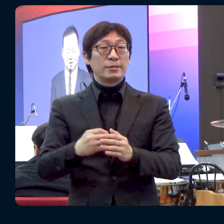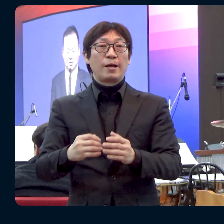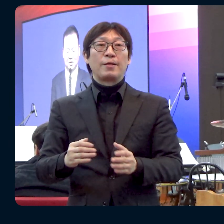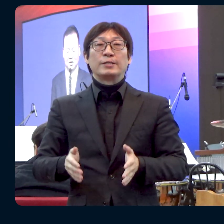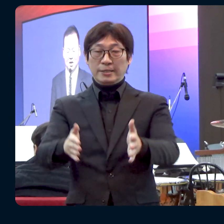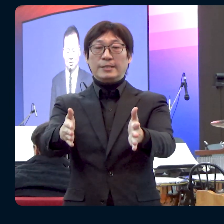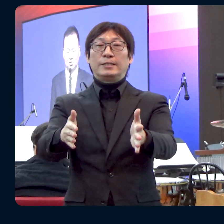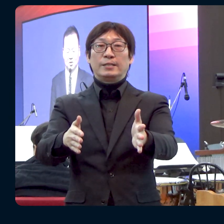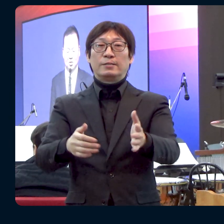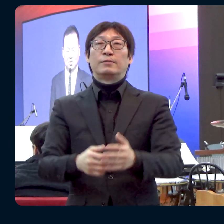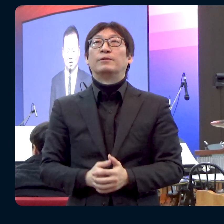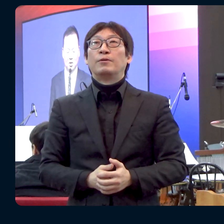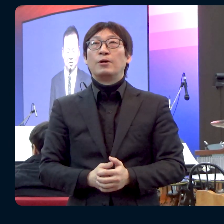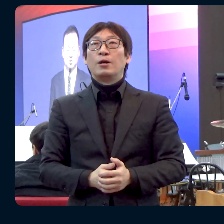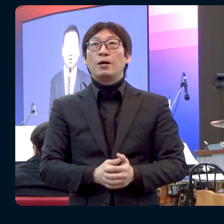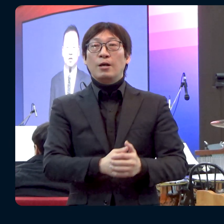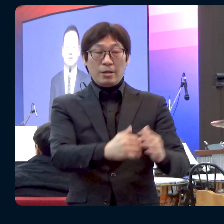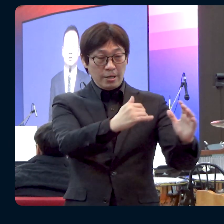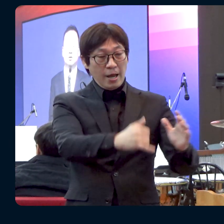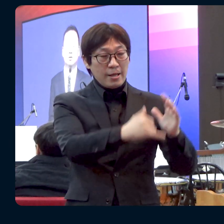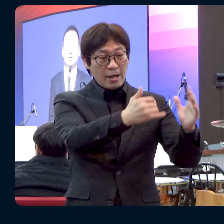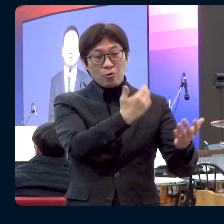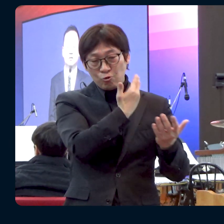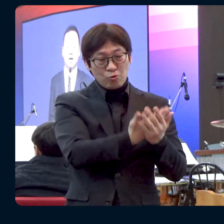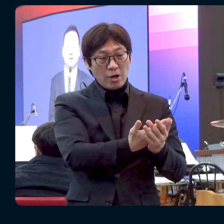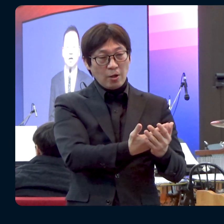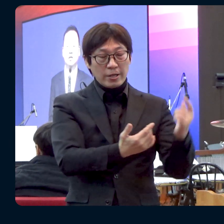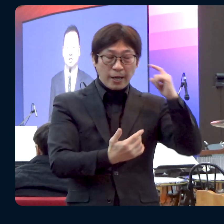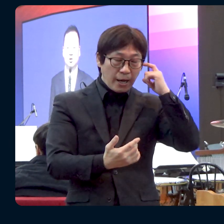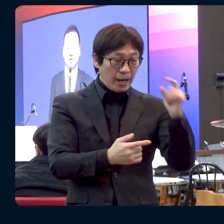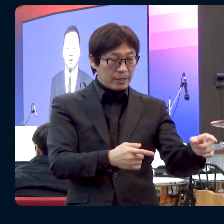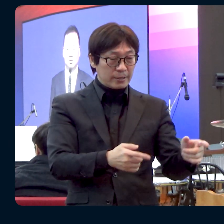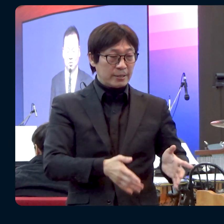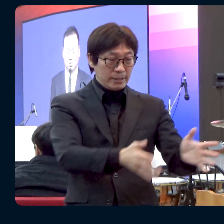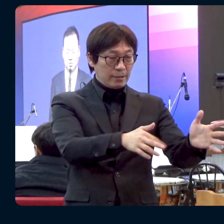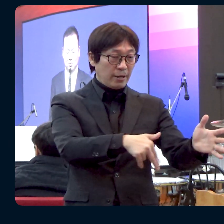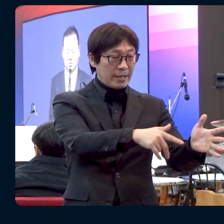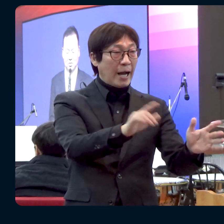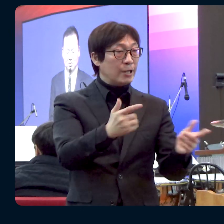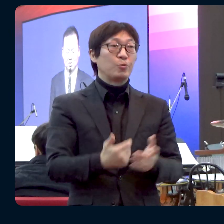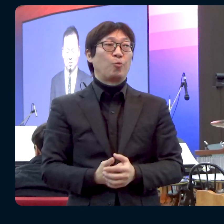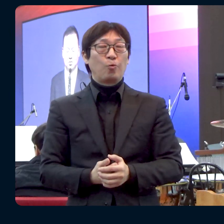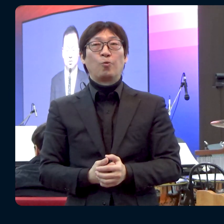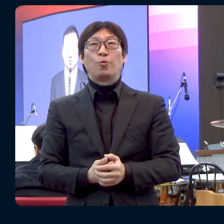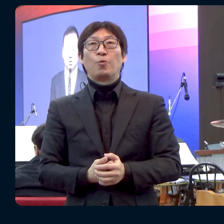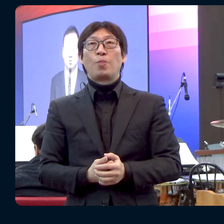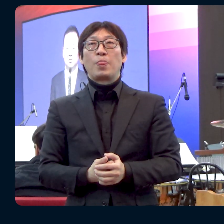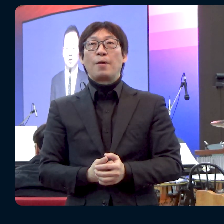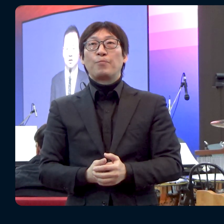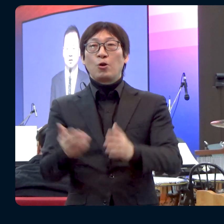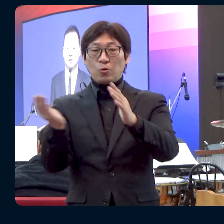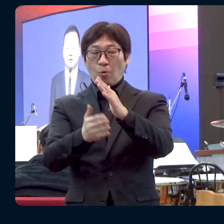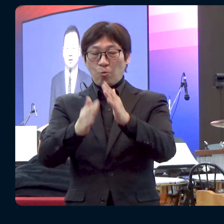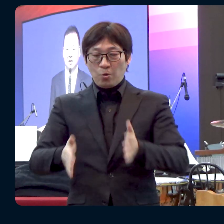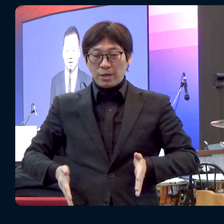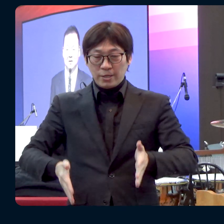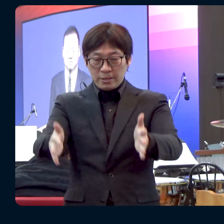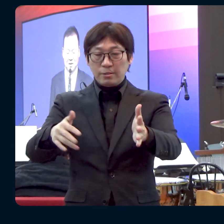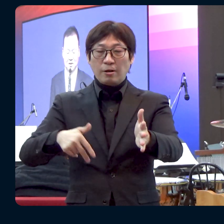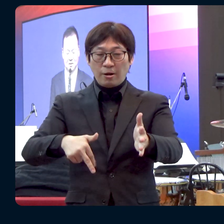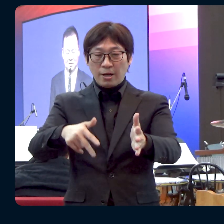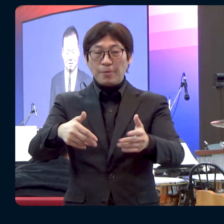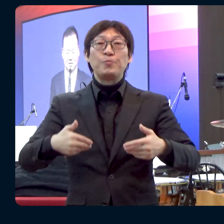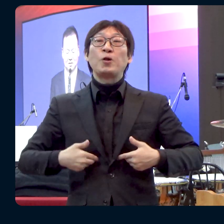세상이 귀하게 여기는 것들을 우리도 얻음으로 인해서 당당해지려고 하지 말고